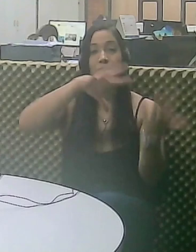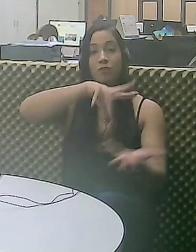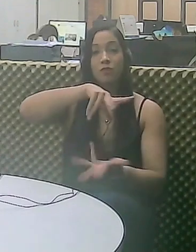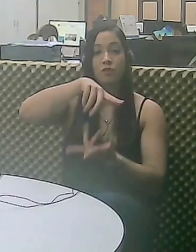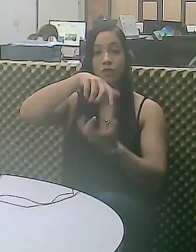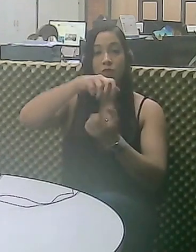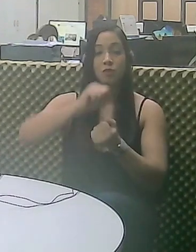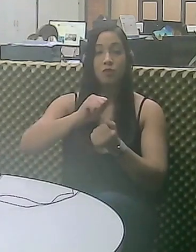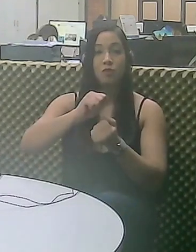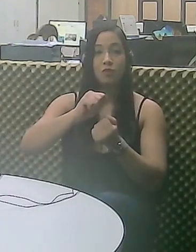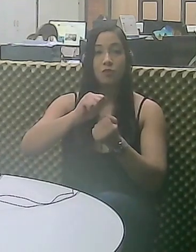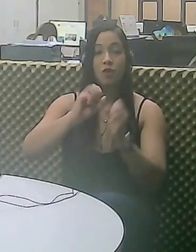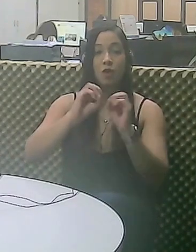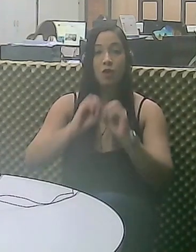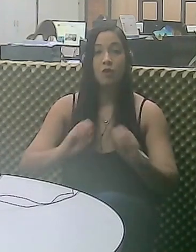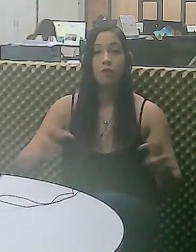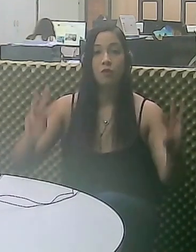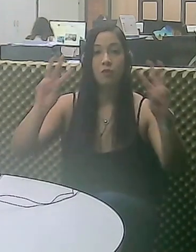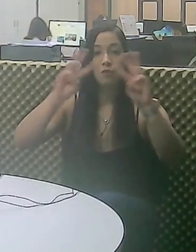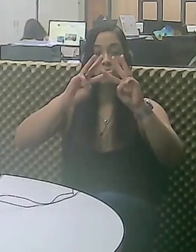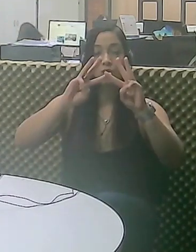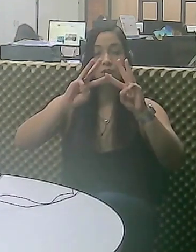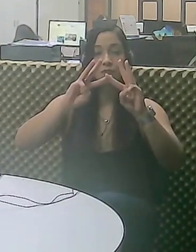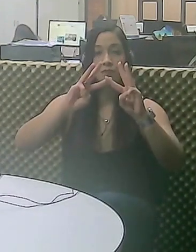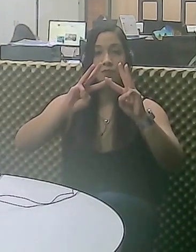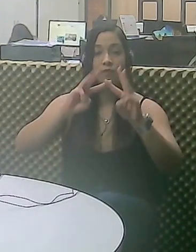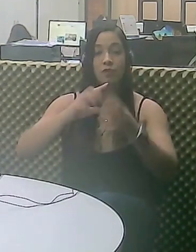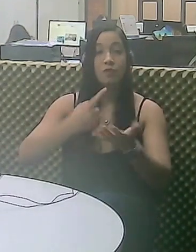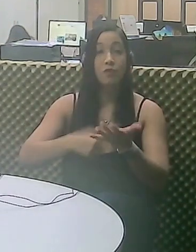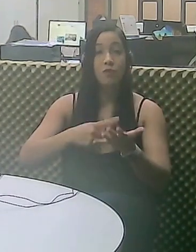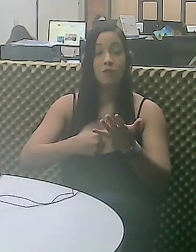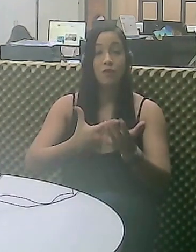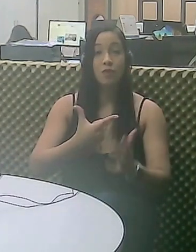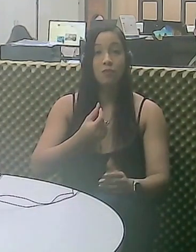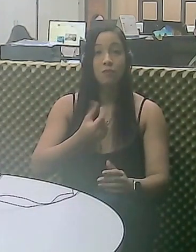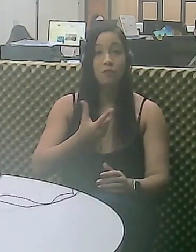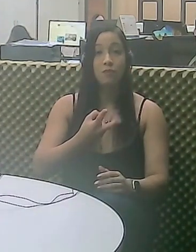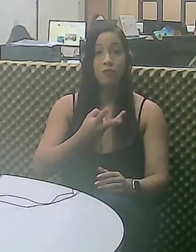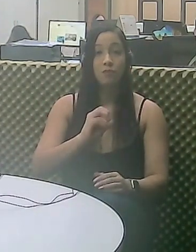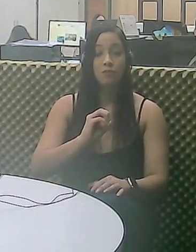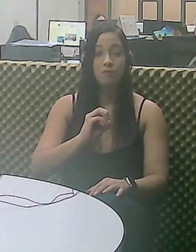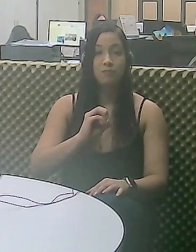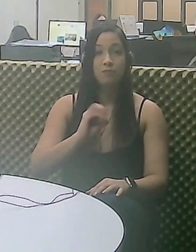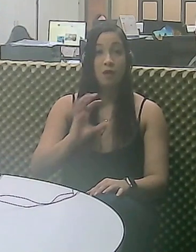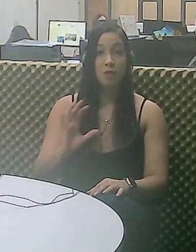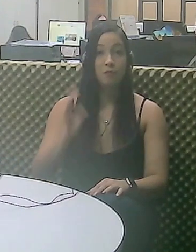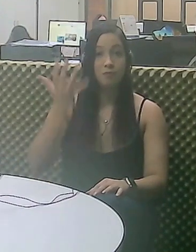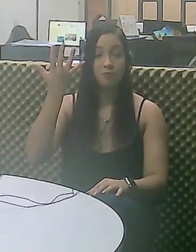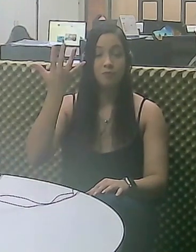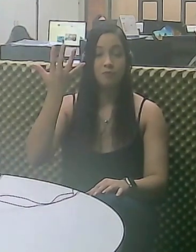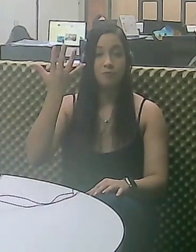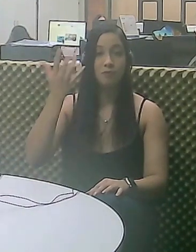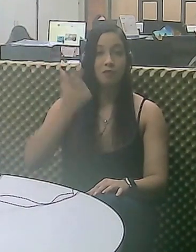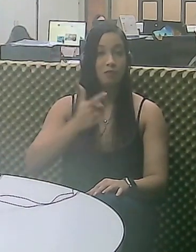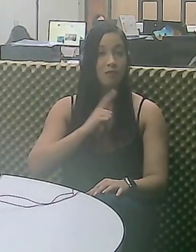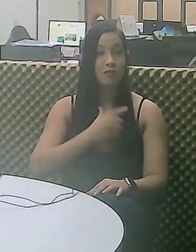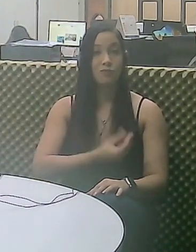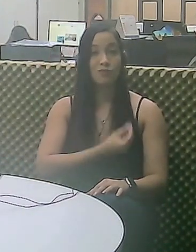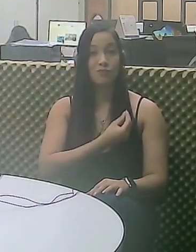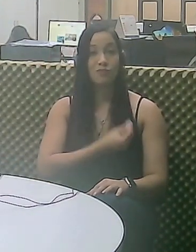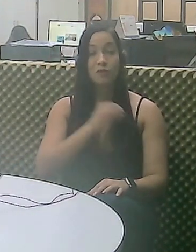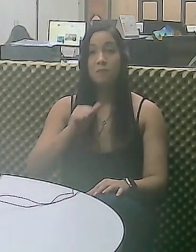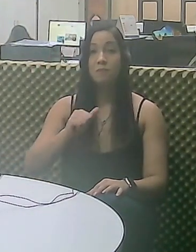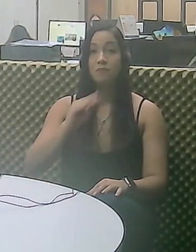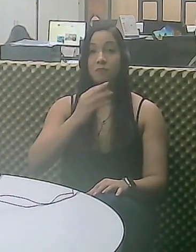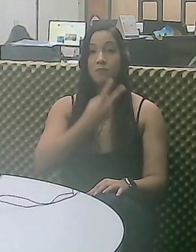da Organização das Nações Unidas, a ONU, da Agenda de 2030. Nesta edição, o evento contou com a presença de